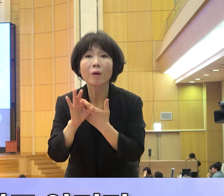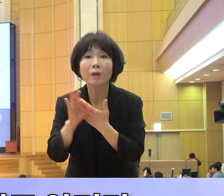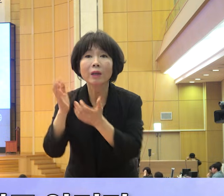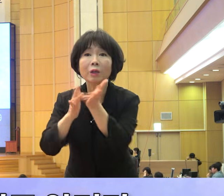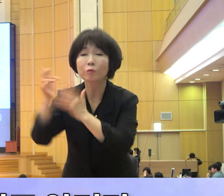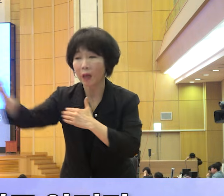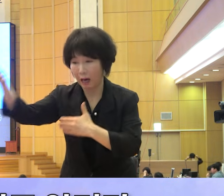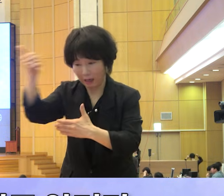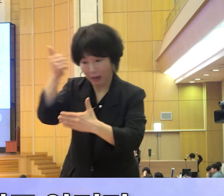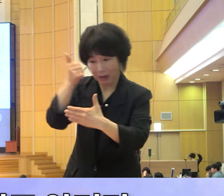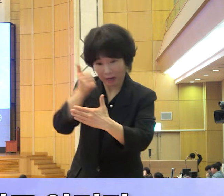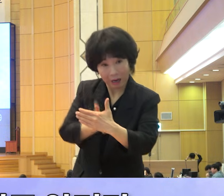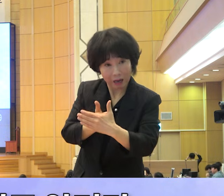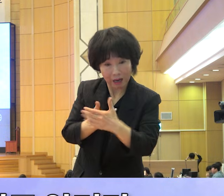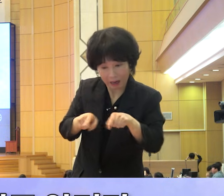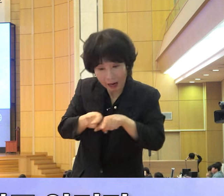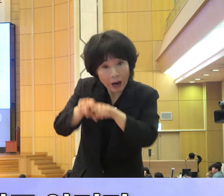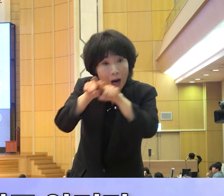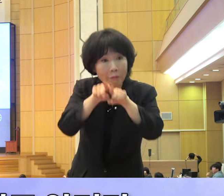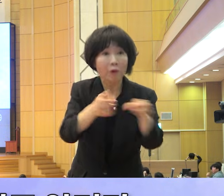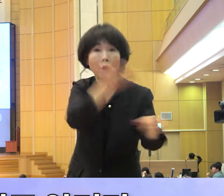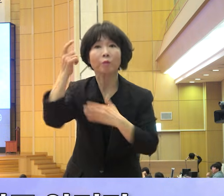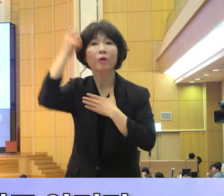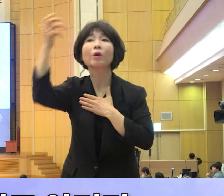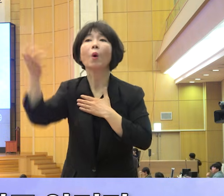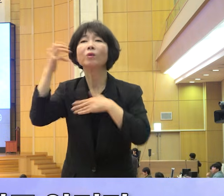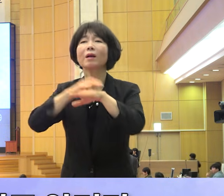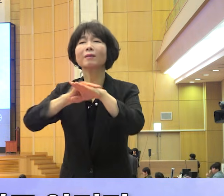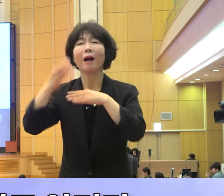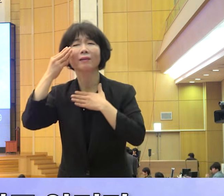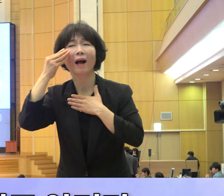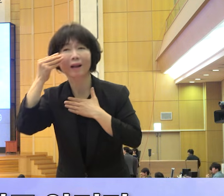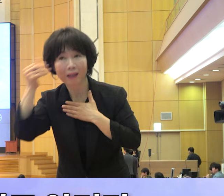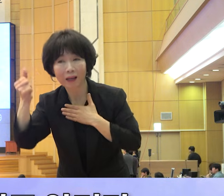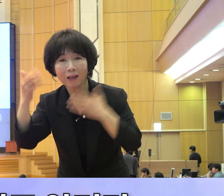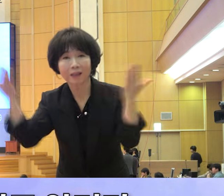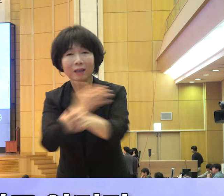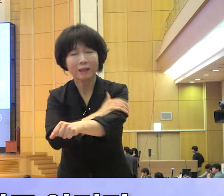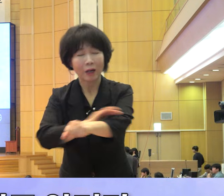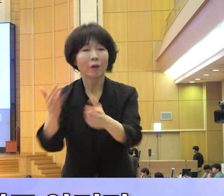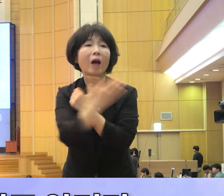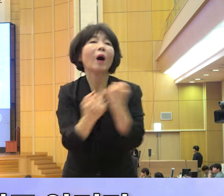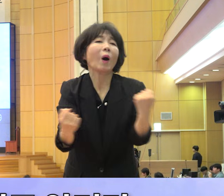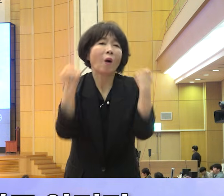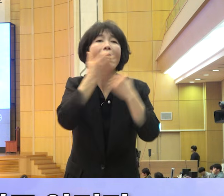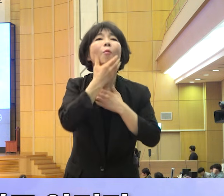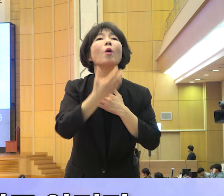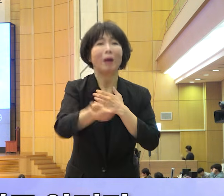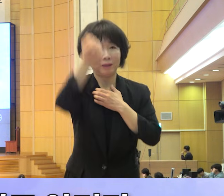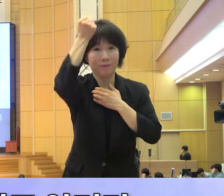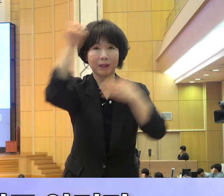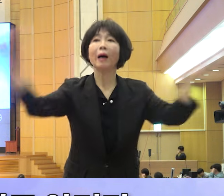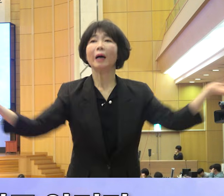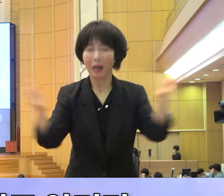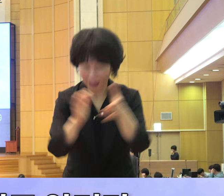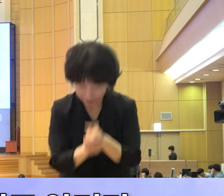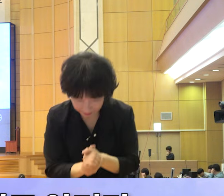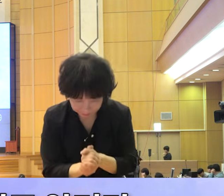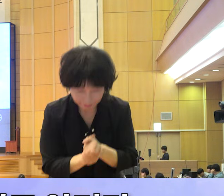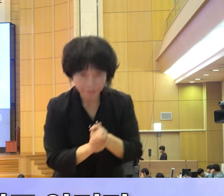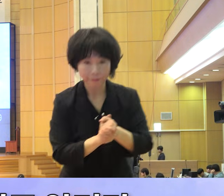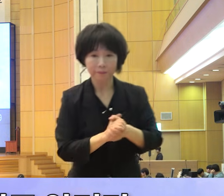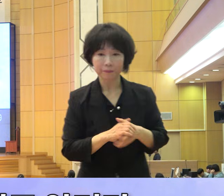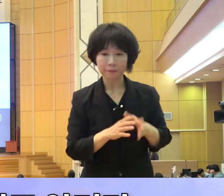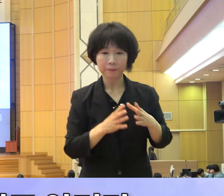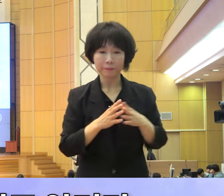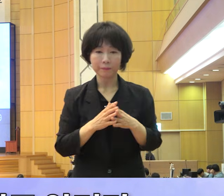내가 주 안에 있다면 영혼이 잘되고 범사가 잘되고 강건한 복 있는 사람 됩니다. 기도합니다.